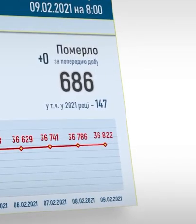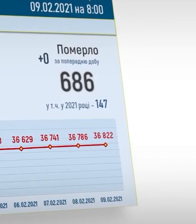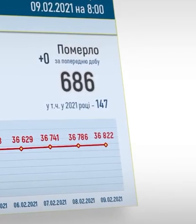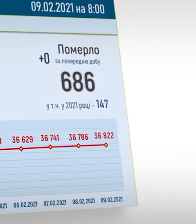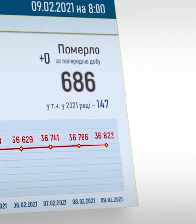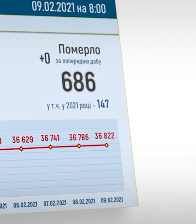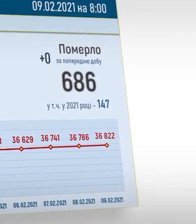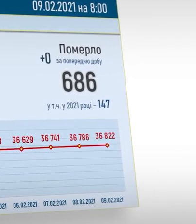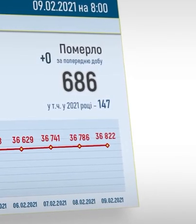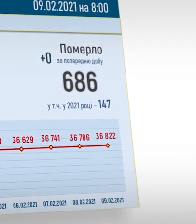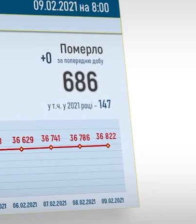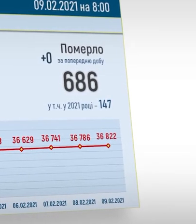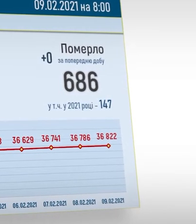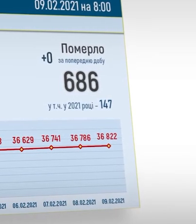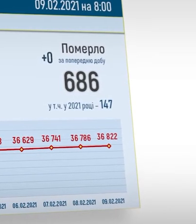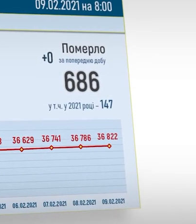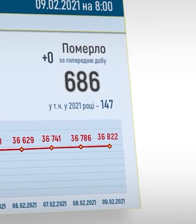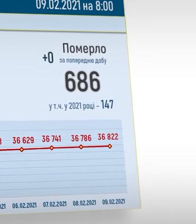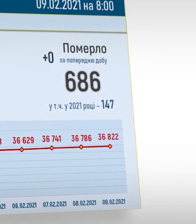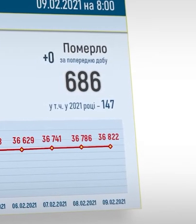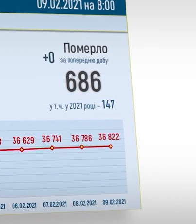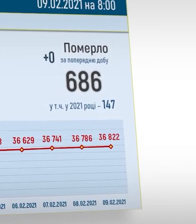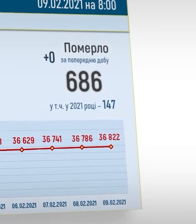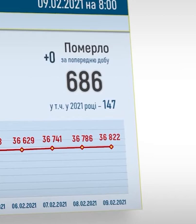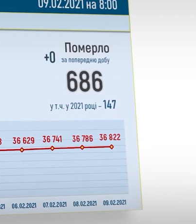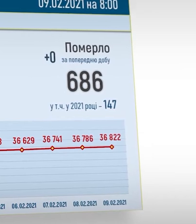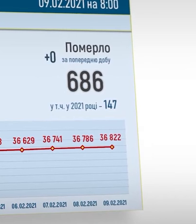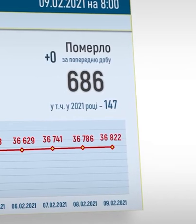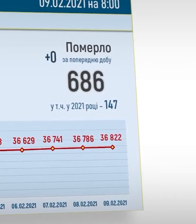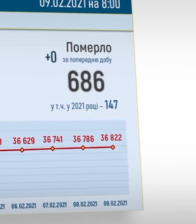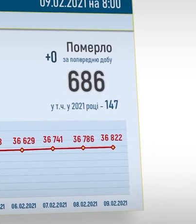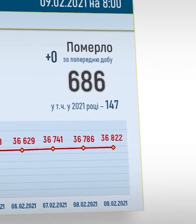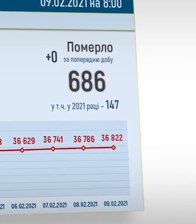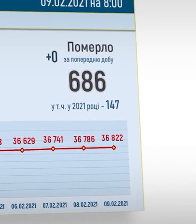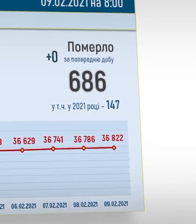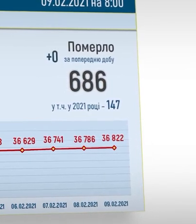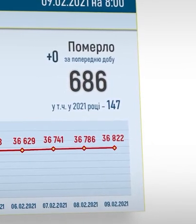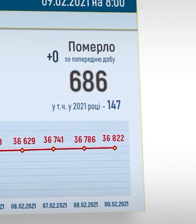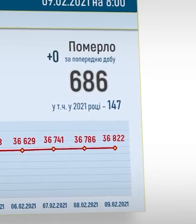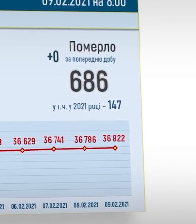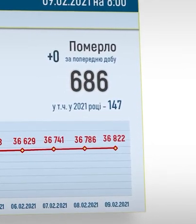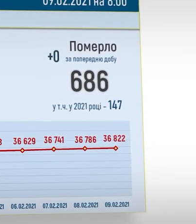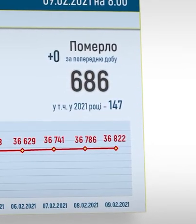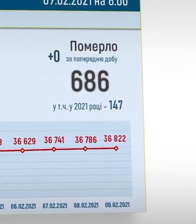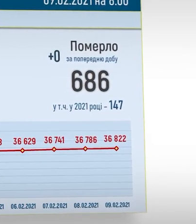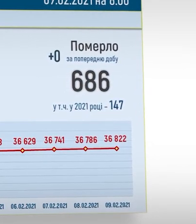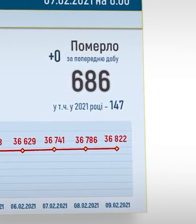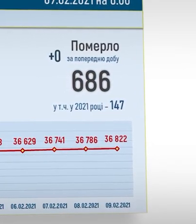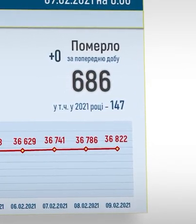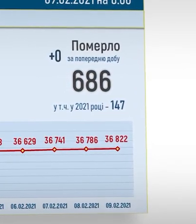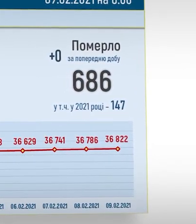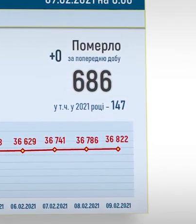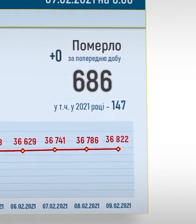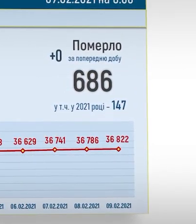зато 349 жителей региона выздоровели. В Украине за сутки более 2600 новых заражений